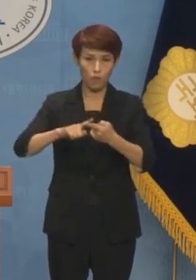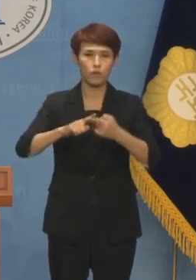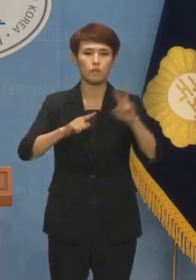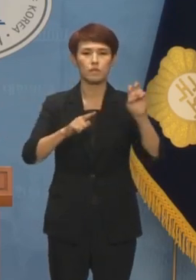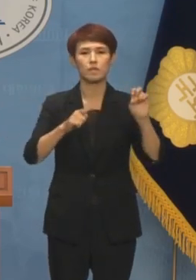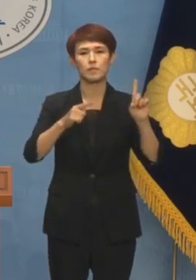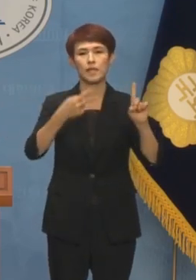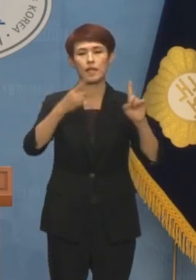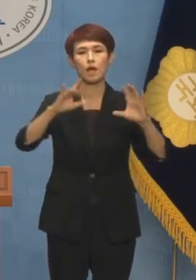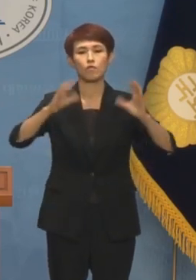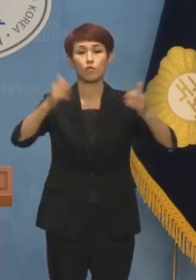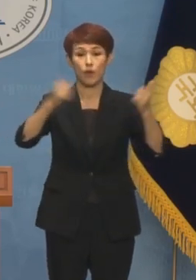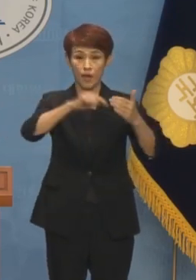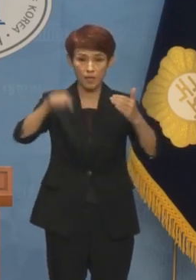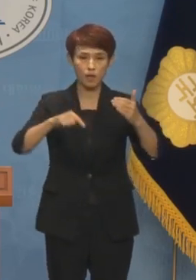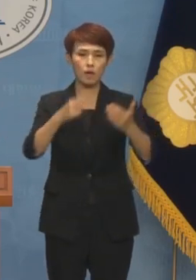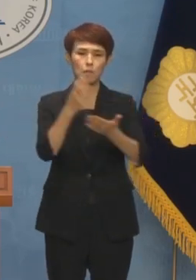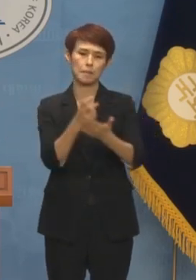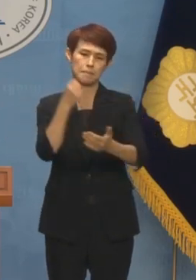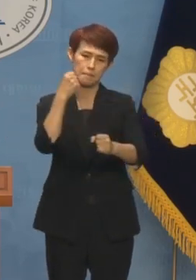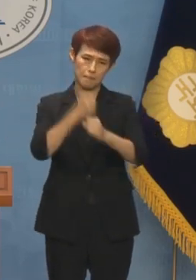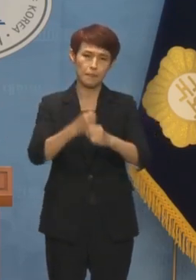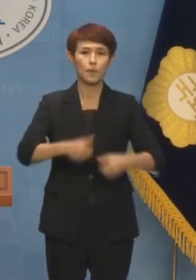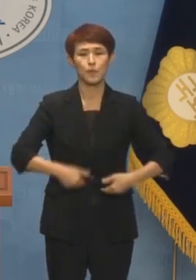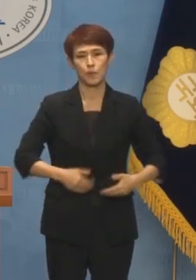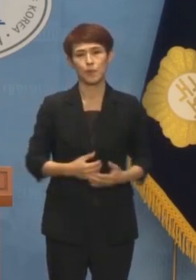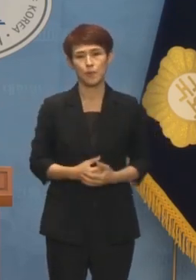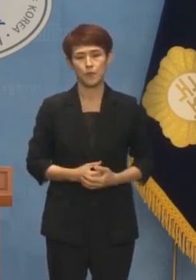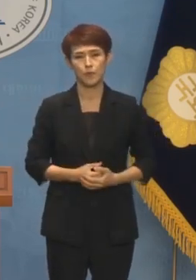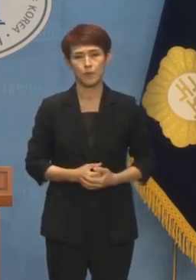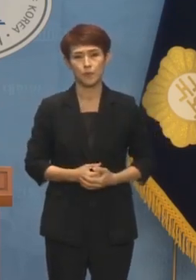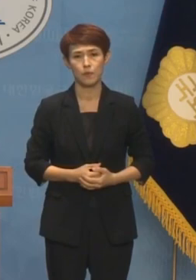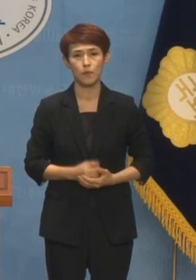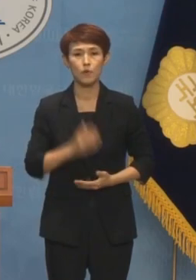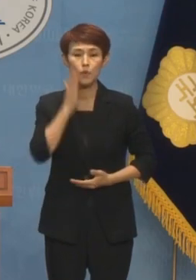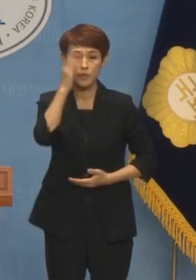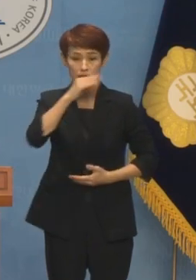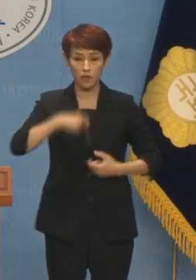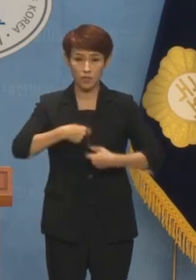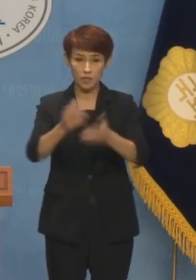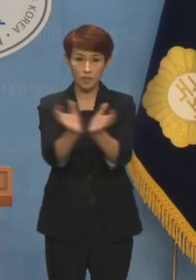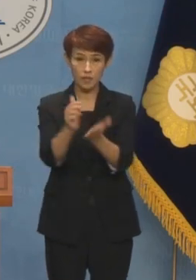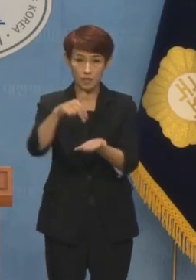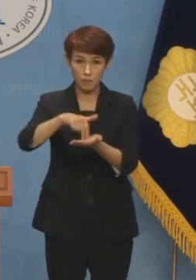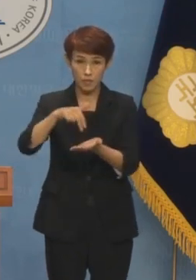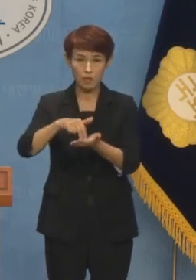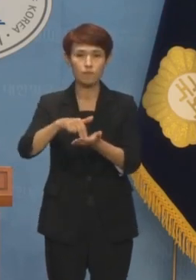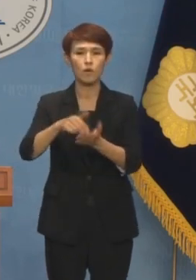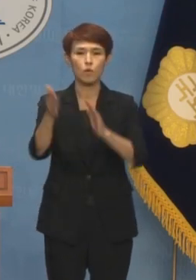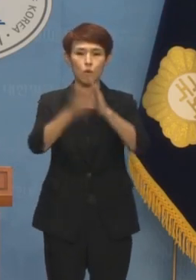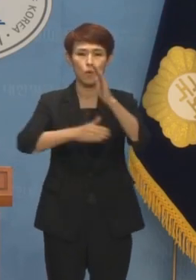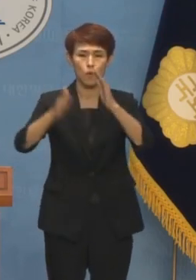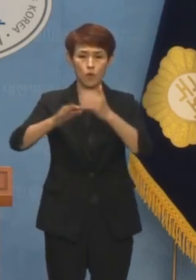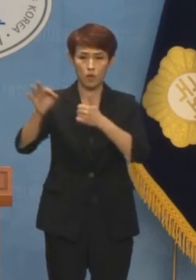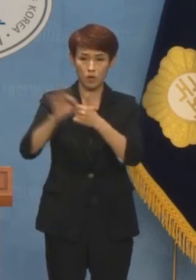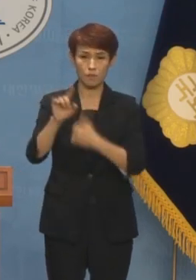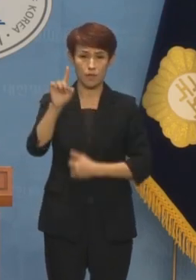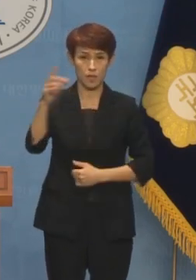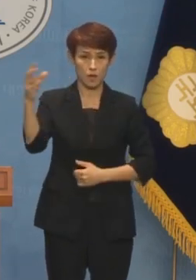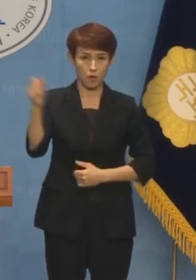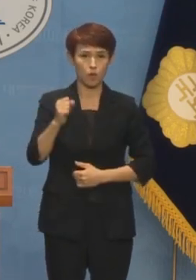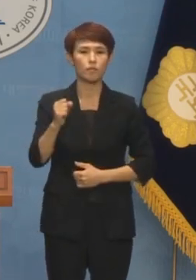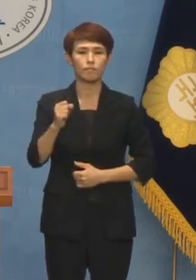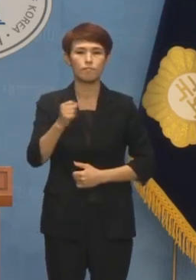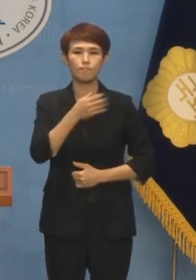국회에서 입법 절차를 마무리해야 합니다. 녹색정의당은 공적연금 하나로